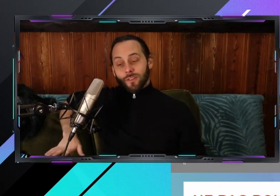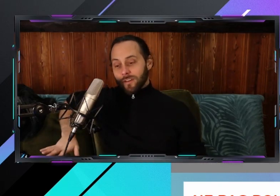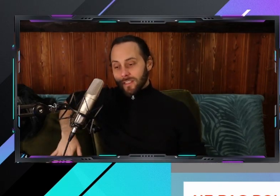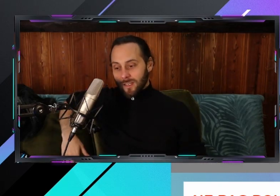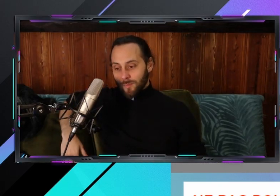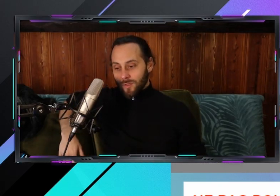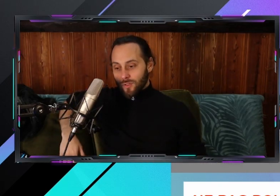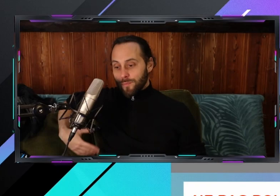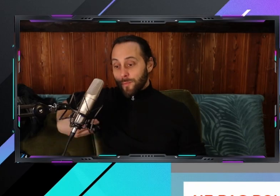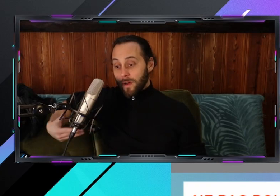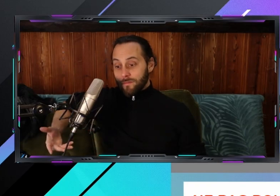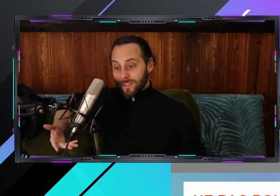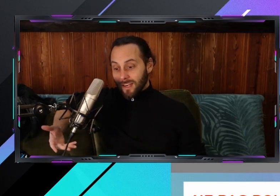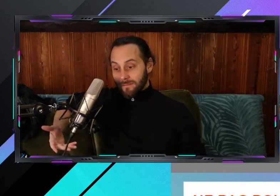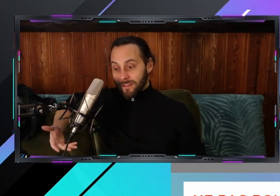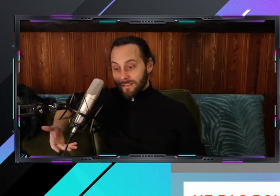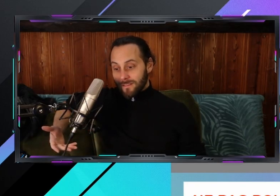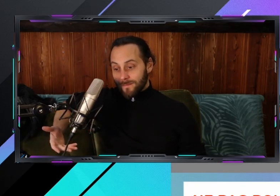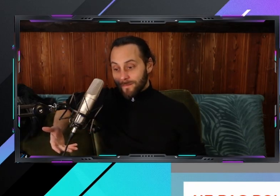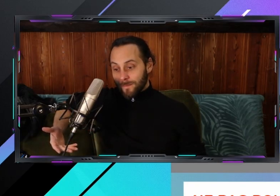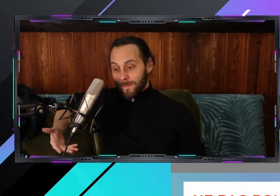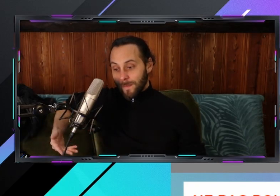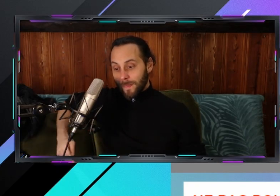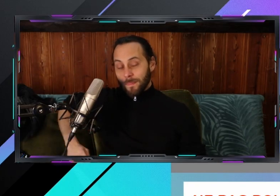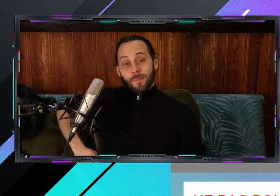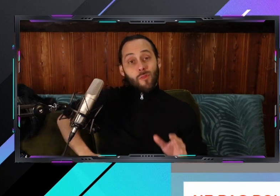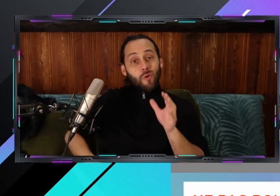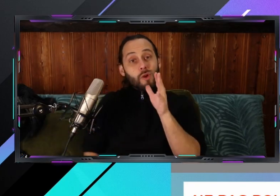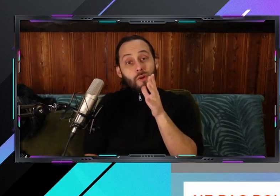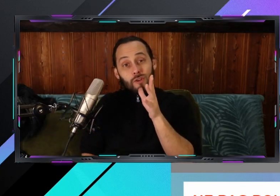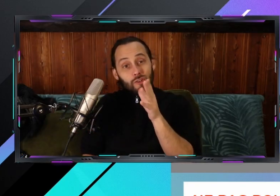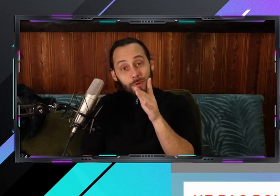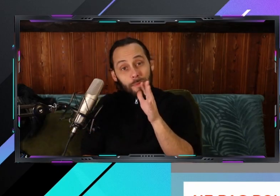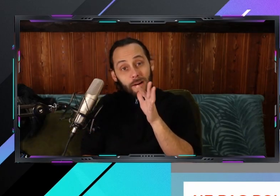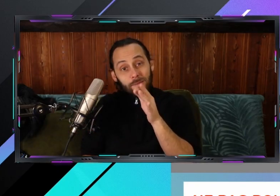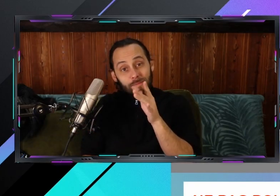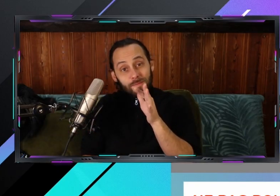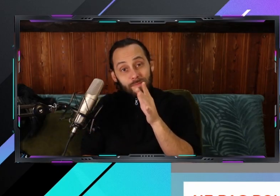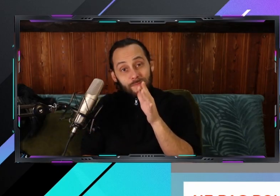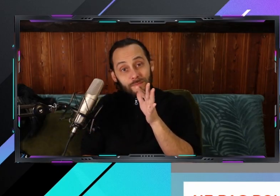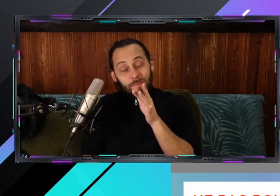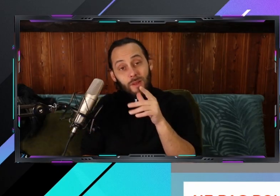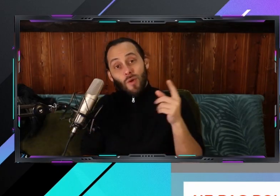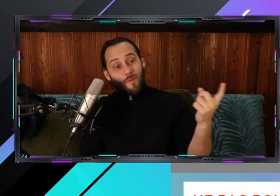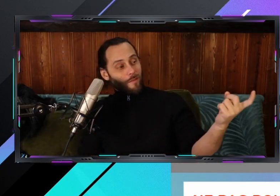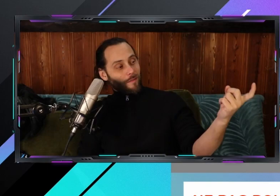Ok, on a une phrase simple. Je ne peux pas venir à la fête. Donc, je peux pas